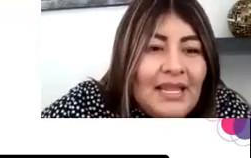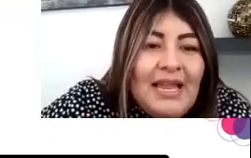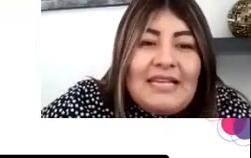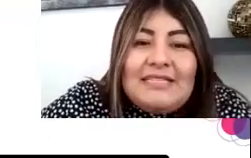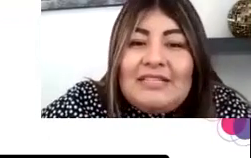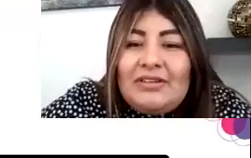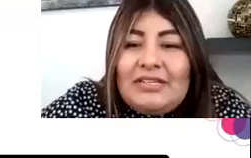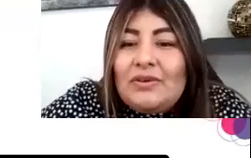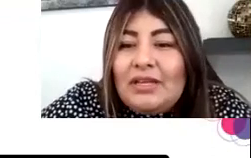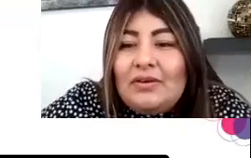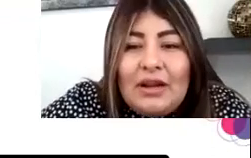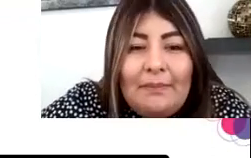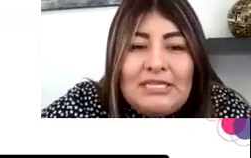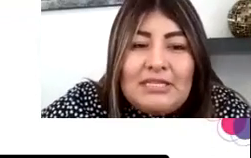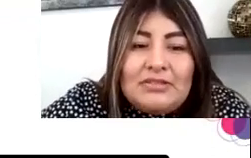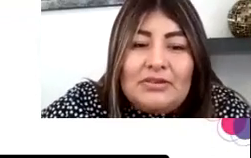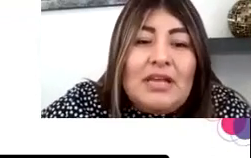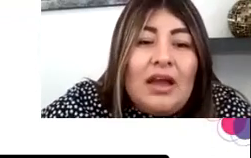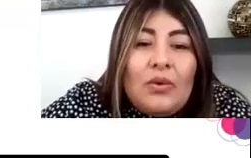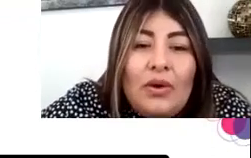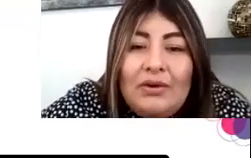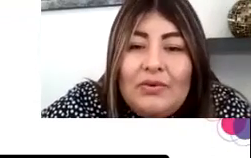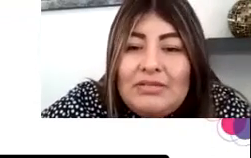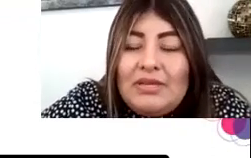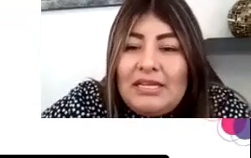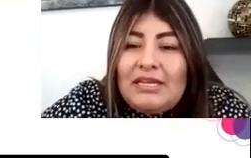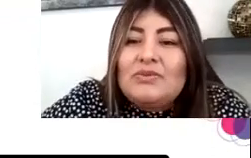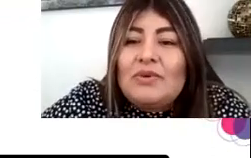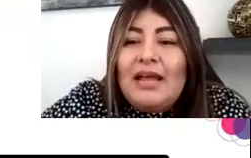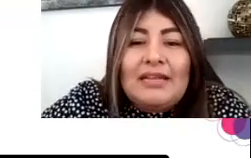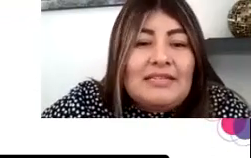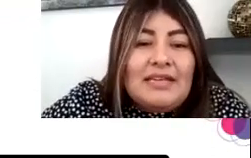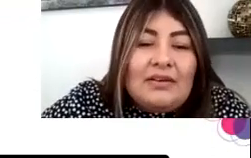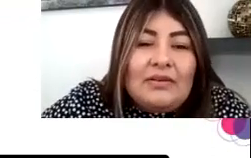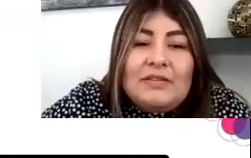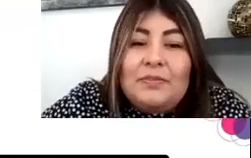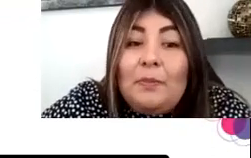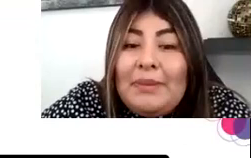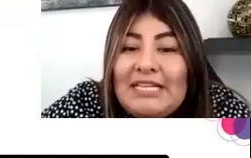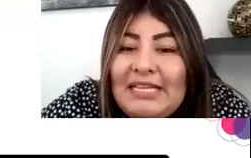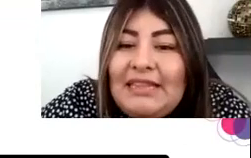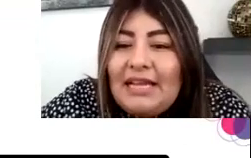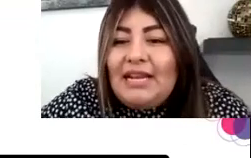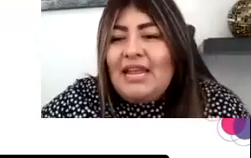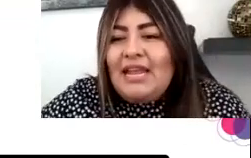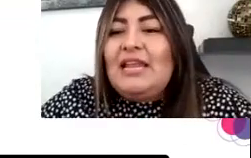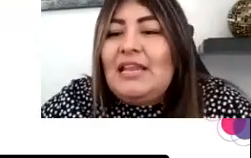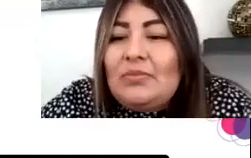Las instalaciones no cuentan con rampas ni ascensores. Juan, un estudiante de la escuela, anda en silla de ruedas por presentar en el